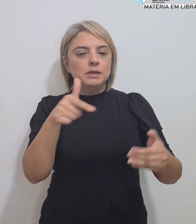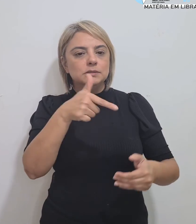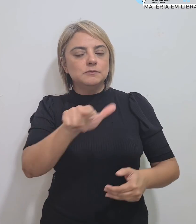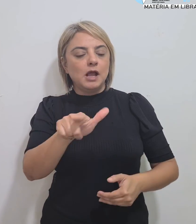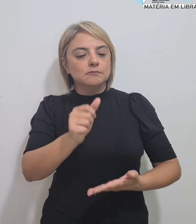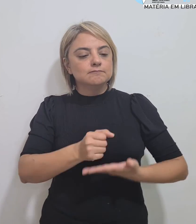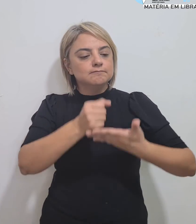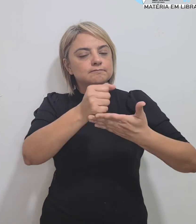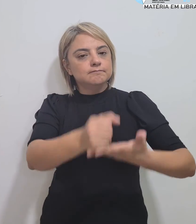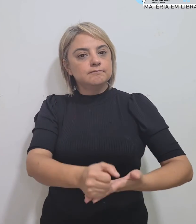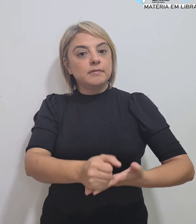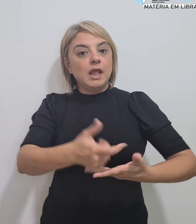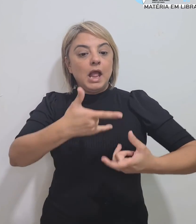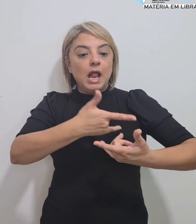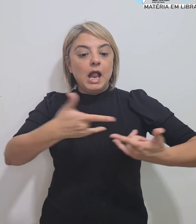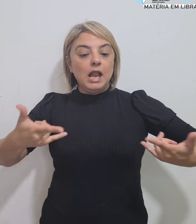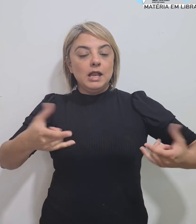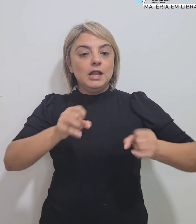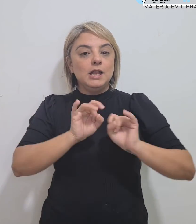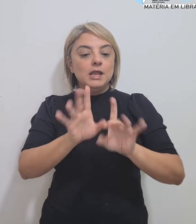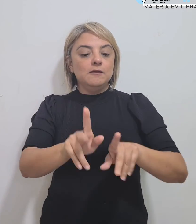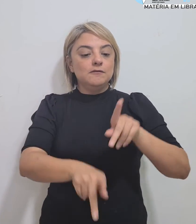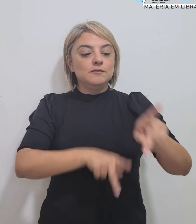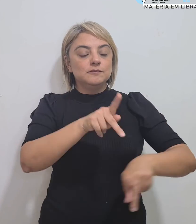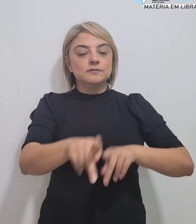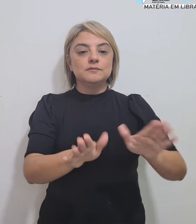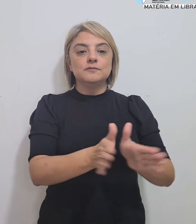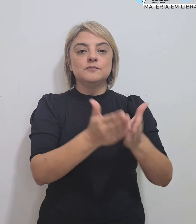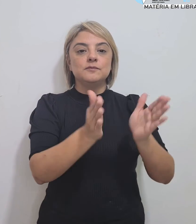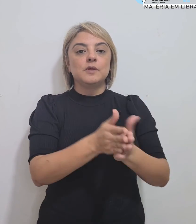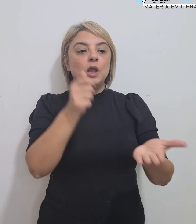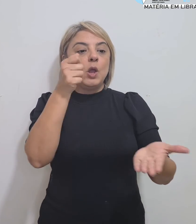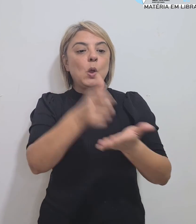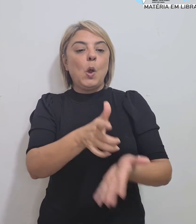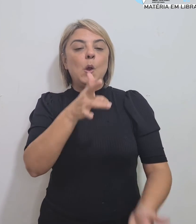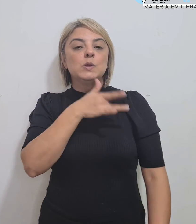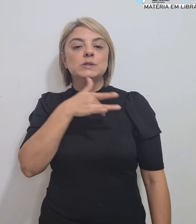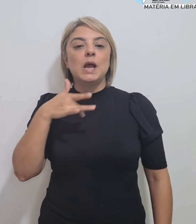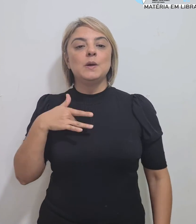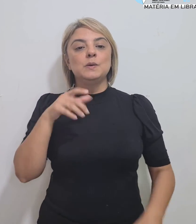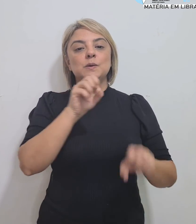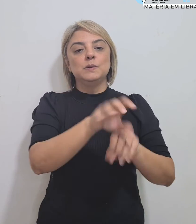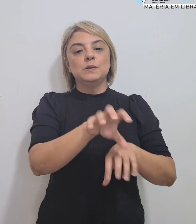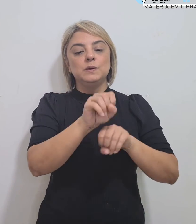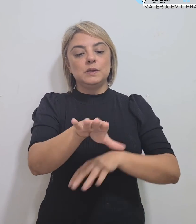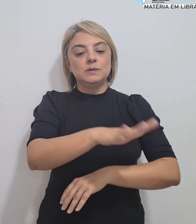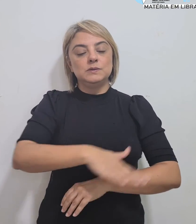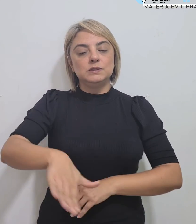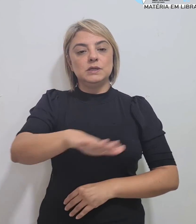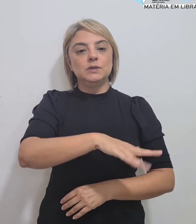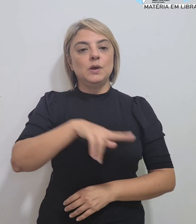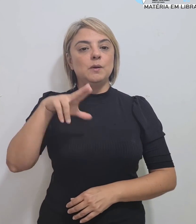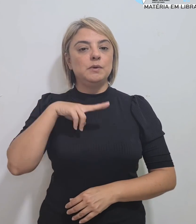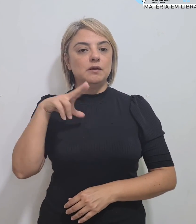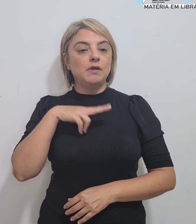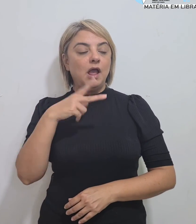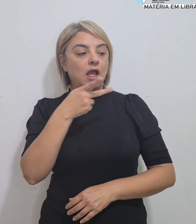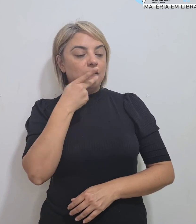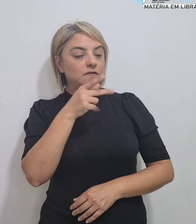espaço para o fornecimento do voucher à população carente para a compra de saúde e educação no setor privado, afirma